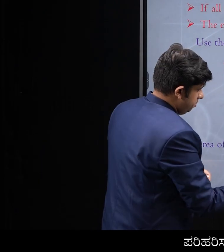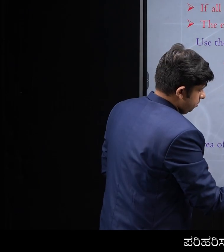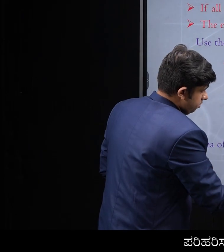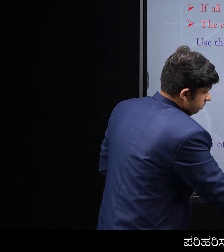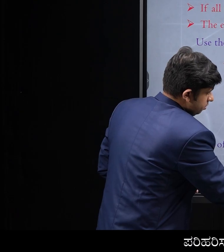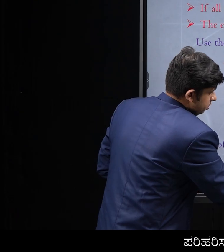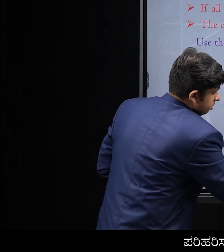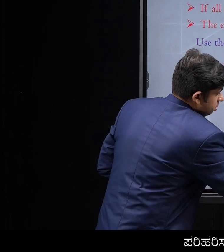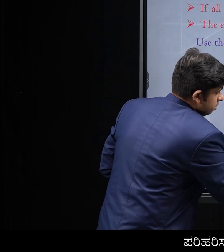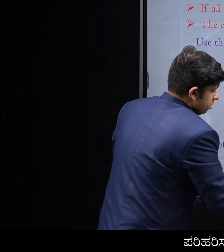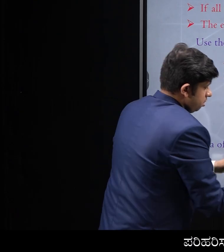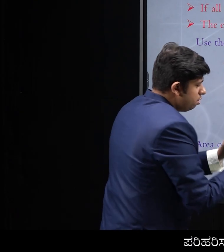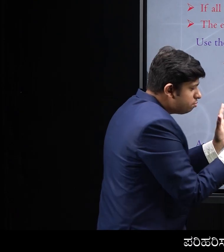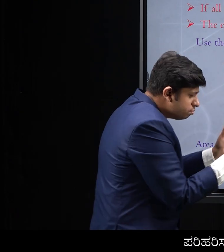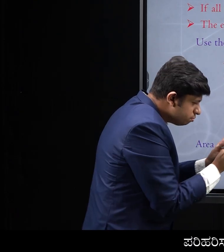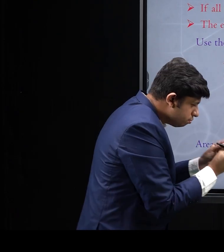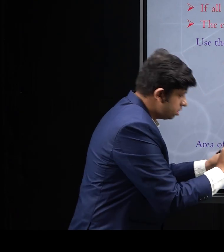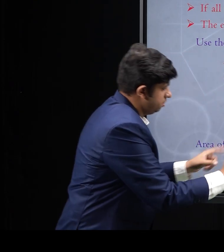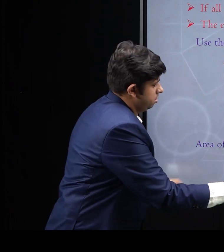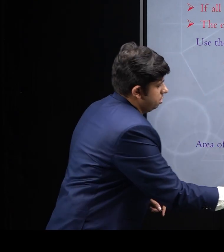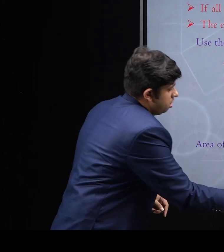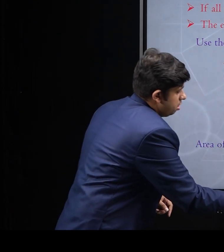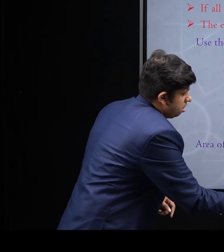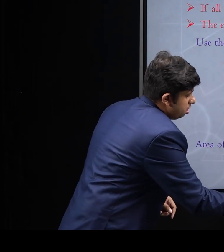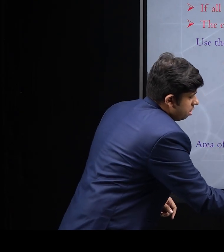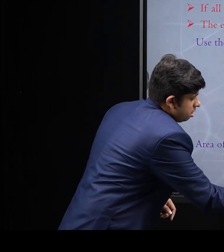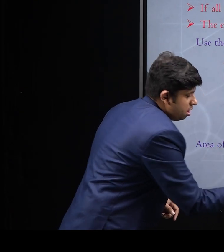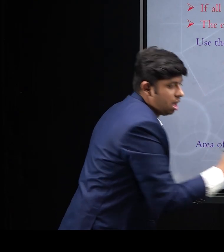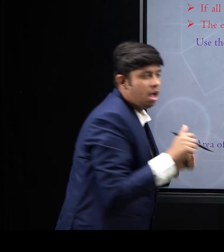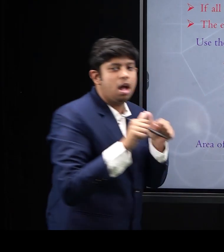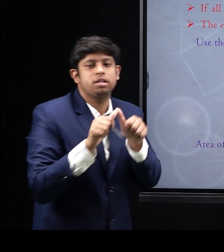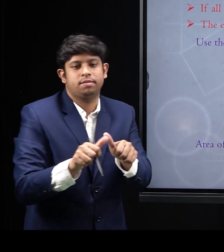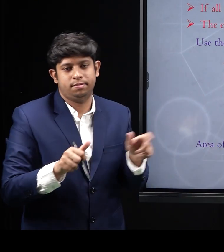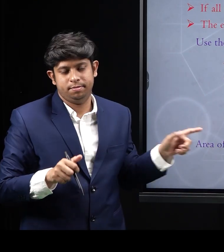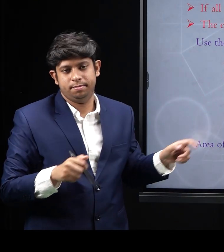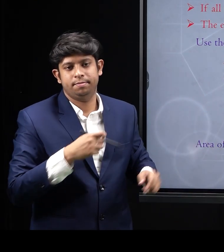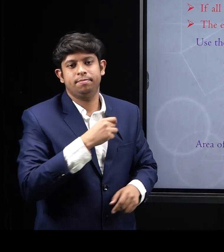ಪರಿಹರಿಸುವ ಮೂಲಕ ನಾವು ಪಡೆಯುತ್ತೇವೆ 25 ಸ್ಕ್ವೇರ್ ರೂಟ್ 3 ಸೆಂಟಿಮೀಟರ್ ಸ್ಕ್ವೇರ್.